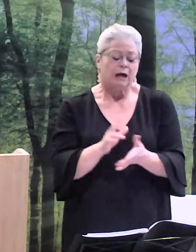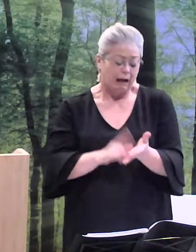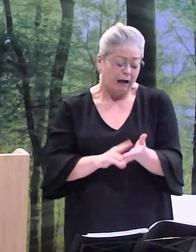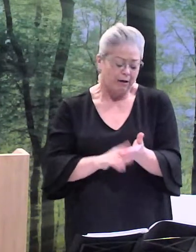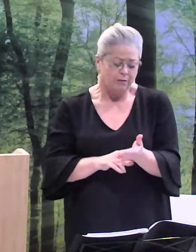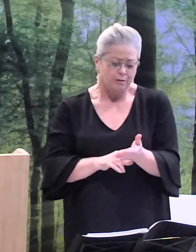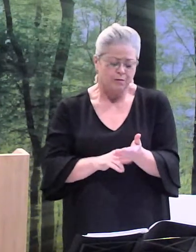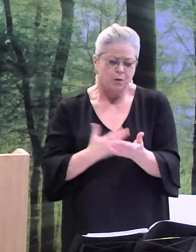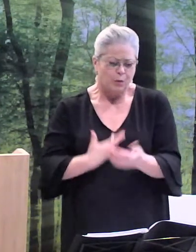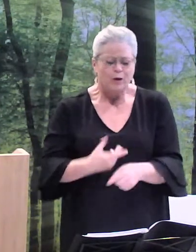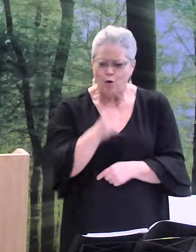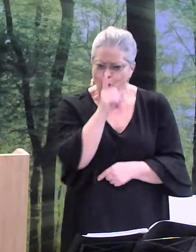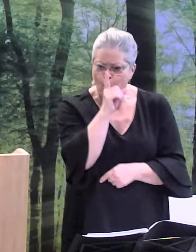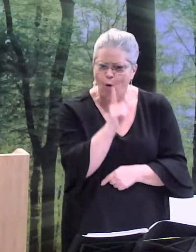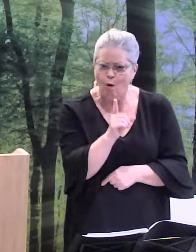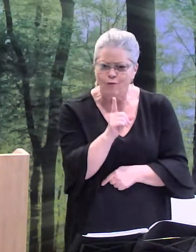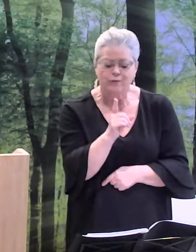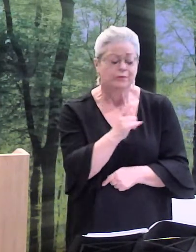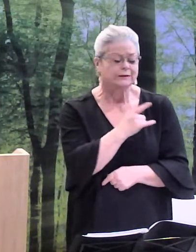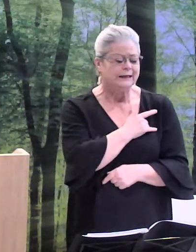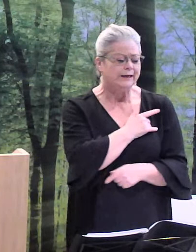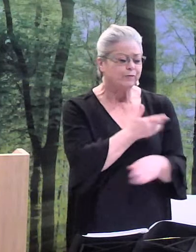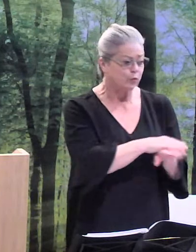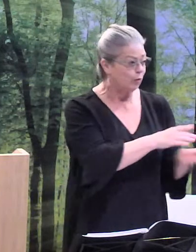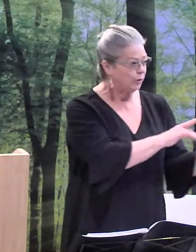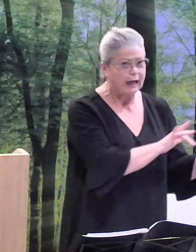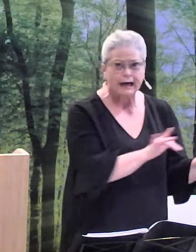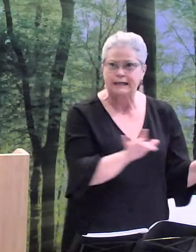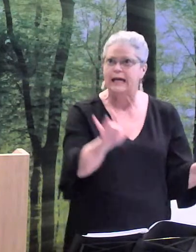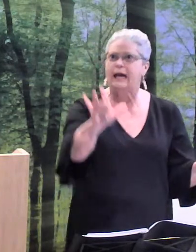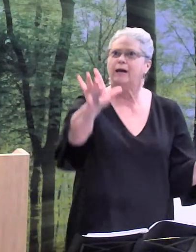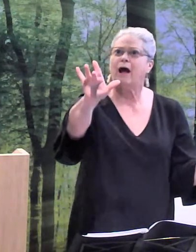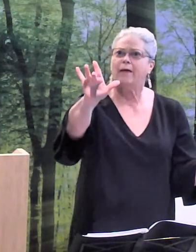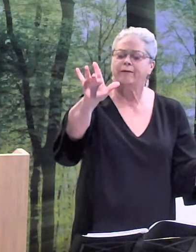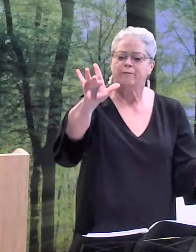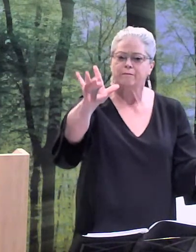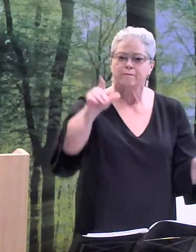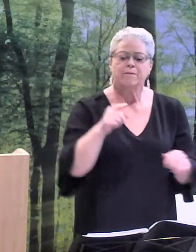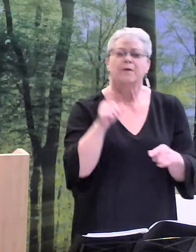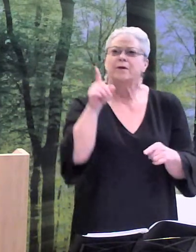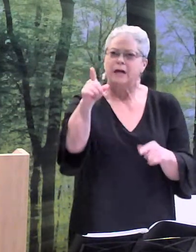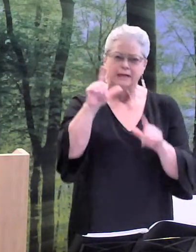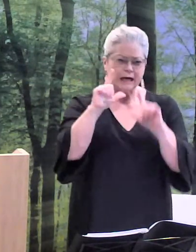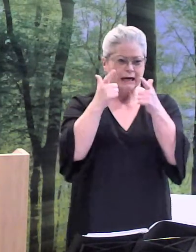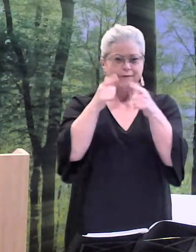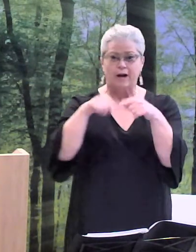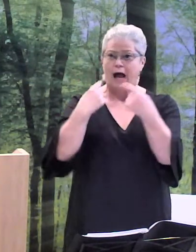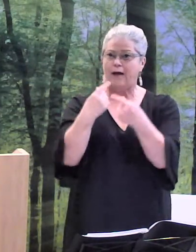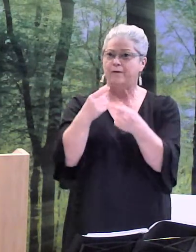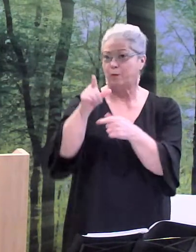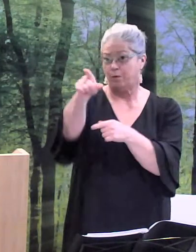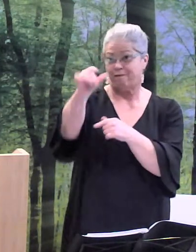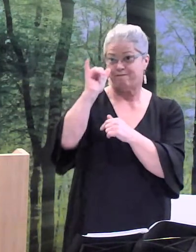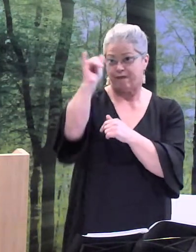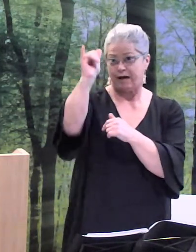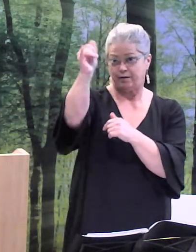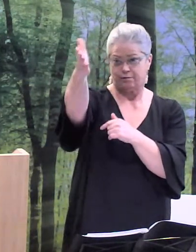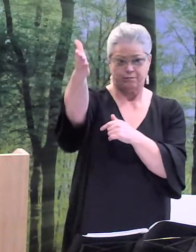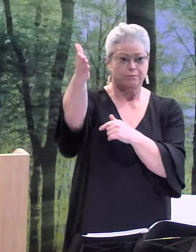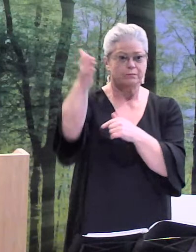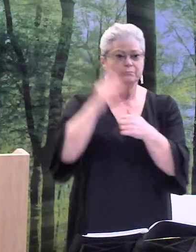Eigenlijk wil je geloven dat je geliefde dode ergens heen gaat. Dat zijn leven op een andere wijze wordt verder